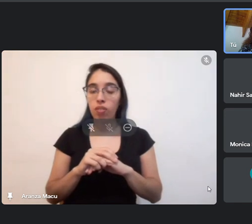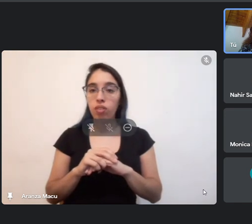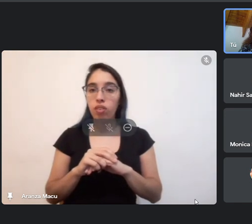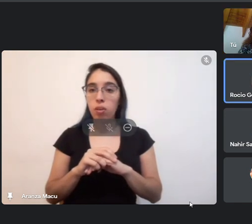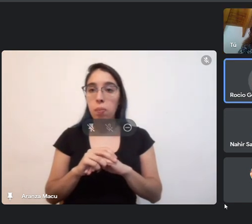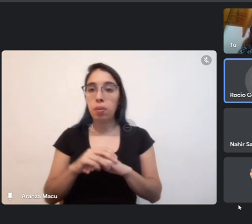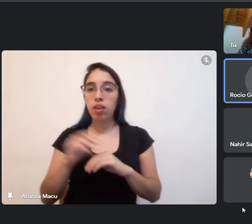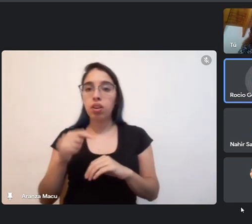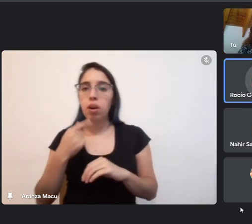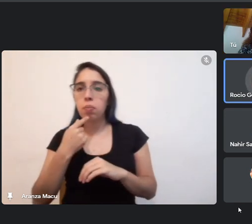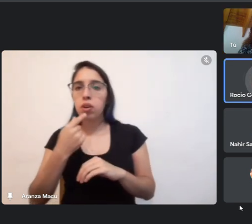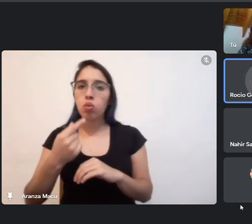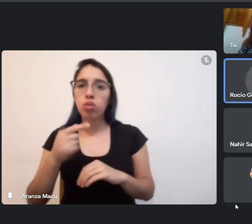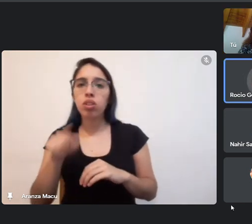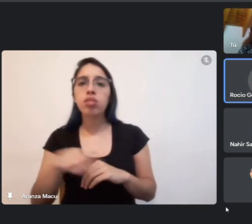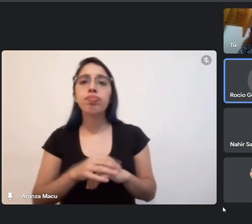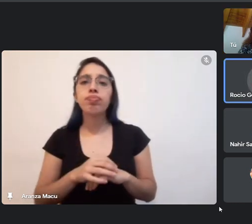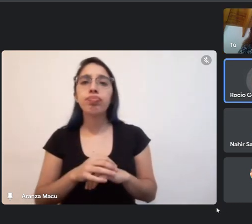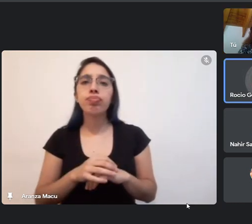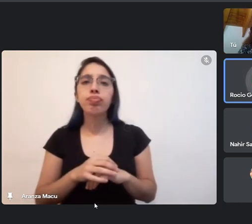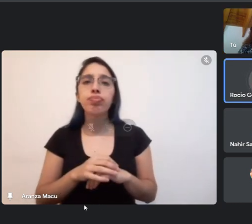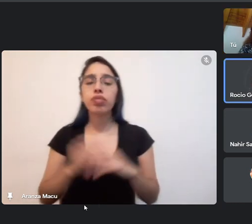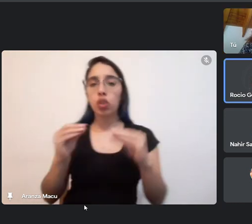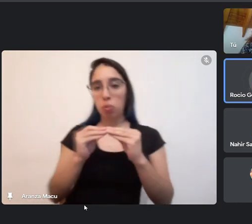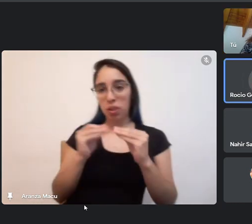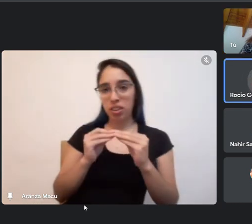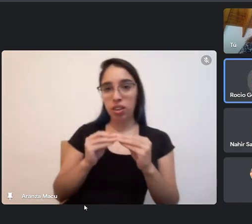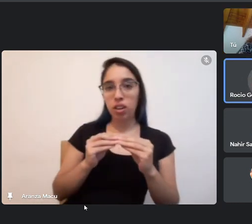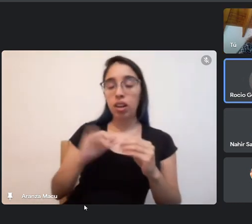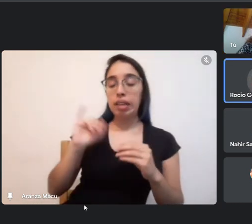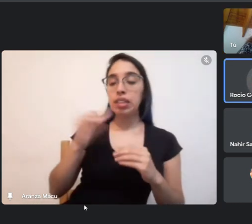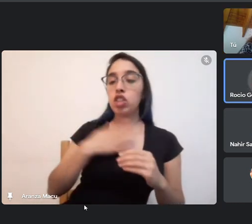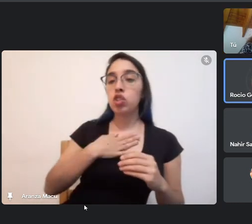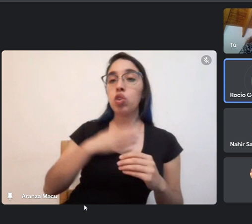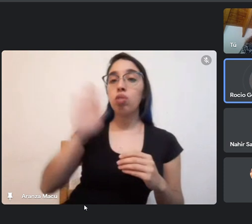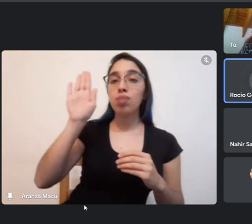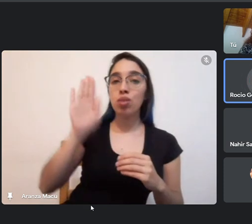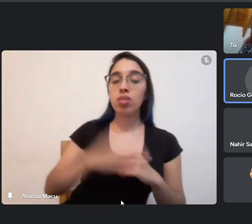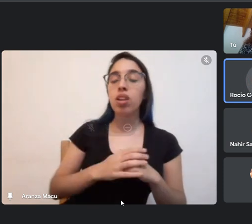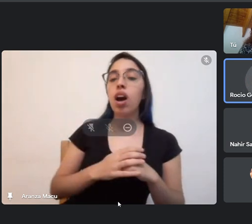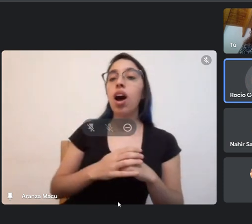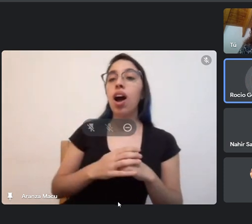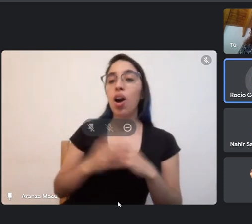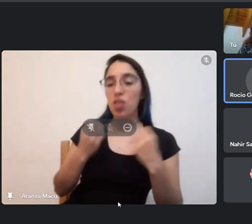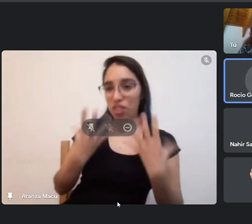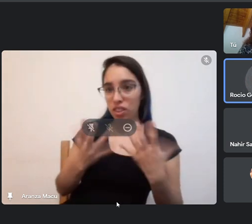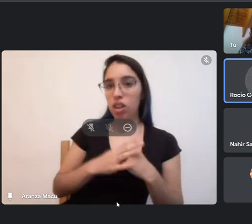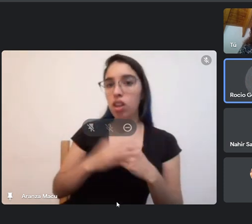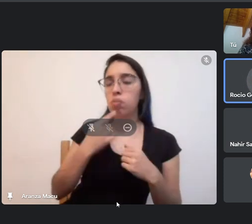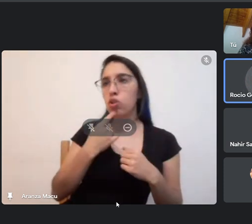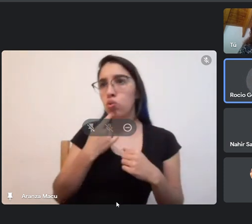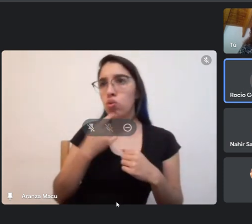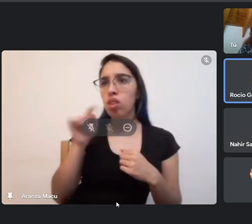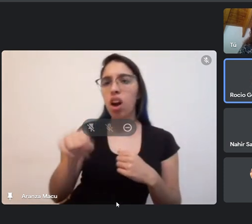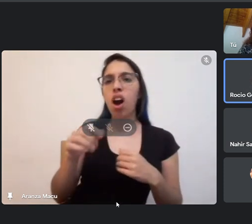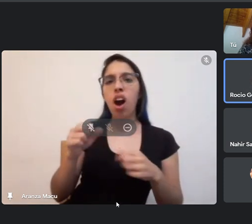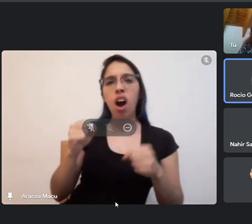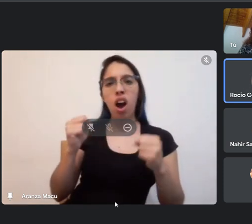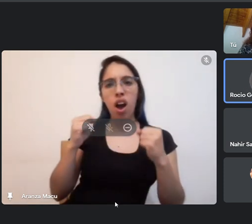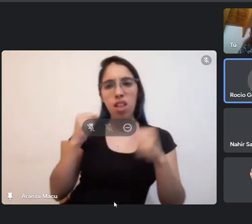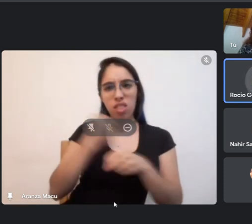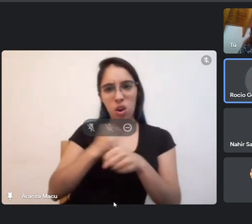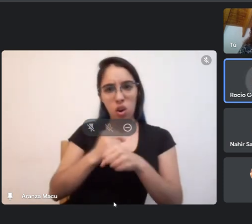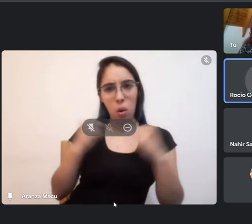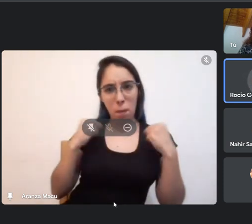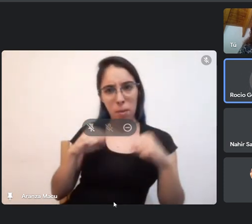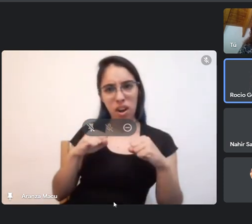Sí, profe, ya había levantado la mano. Buenos días. Sí, buenos Quería días. consultarle si el trabajo es sobre ING, el trabajo que va